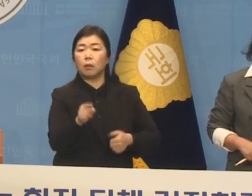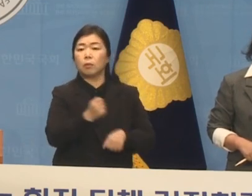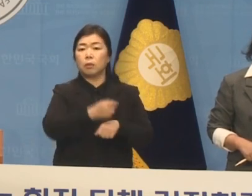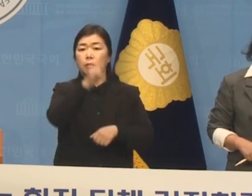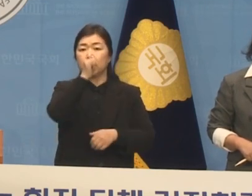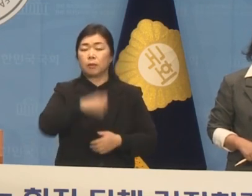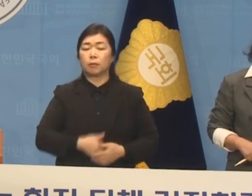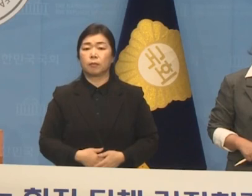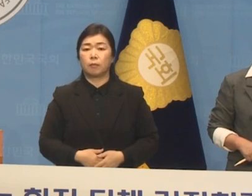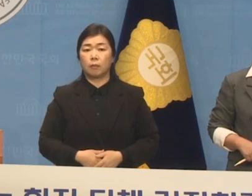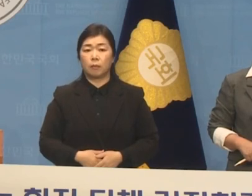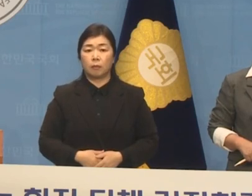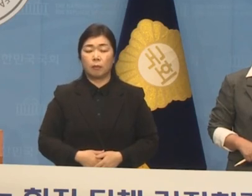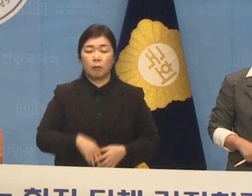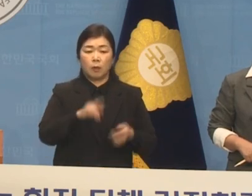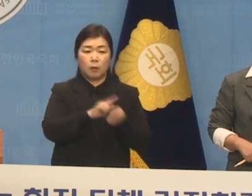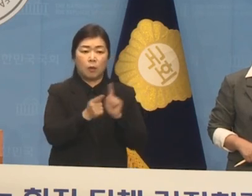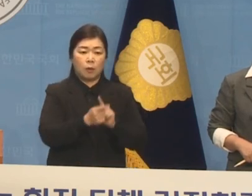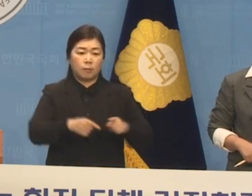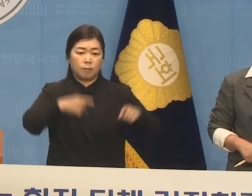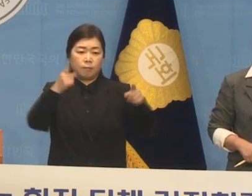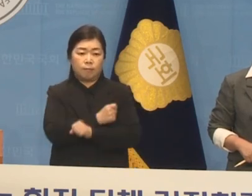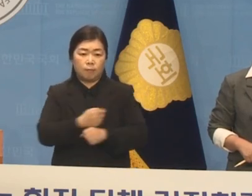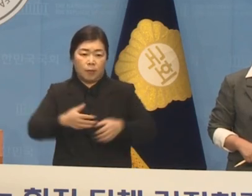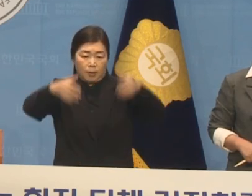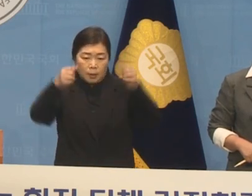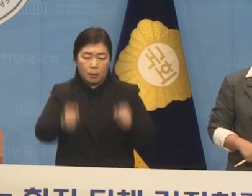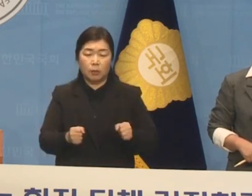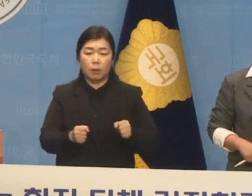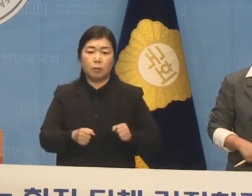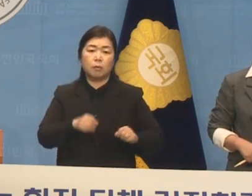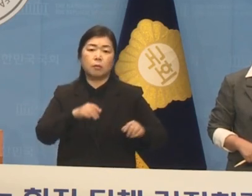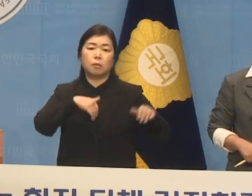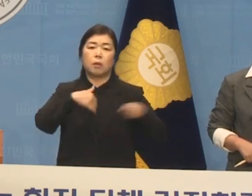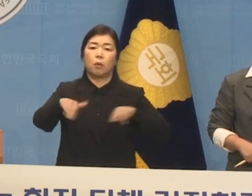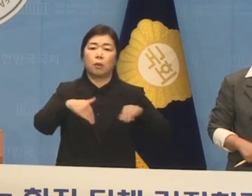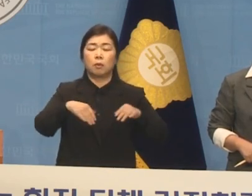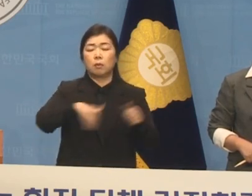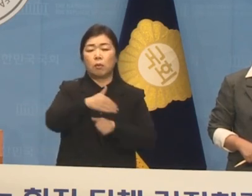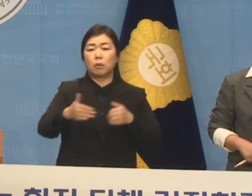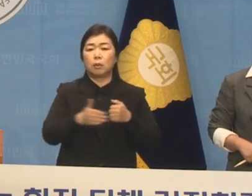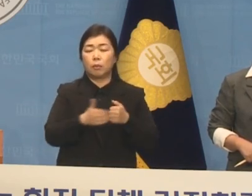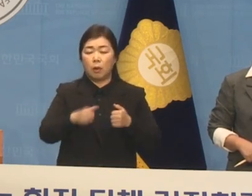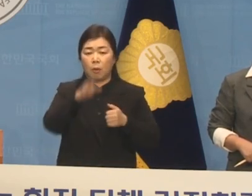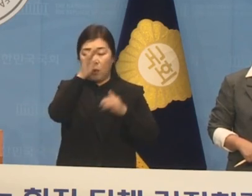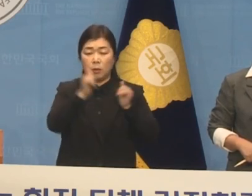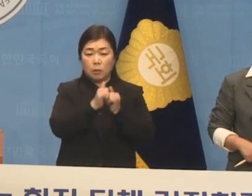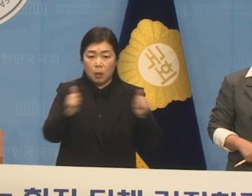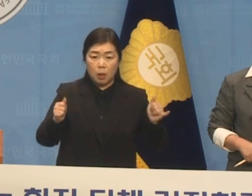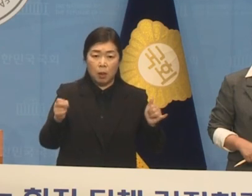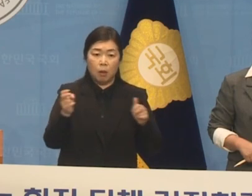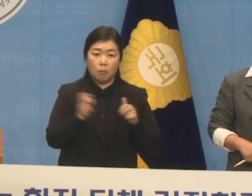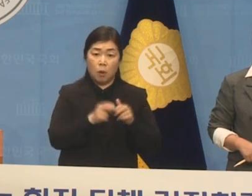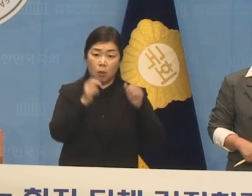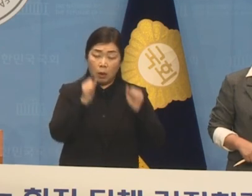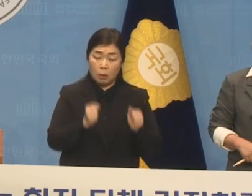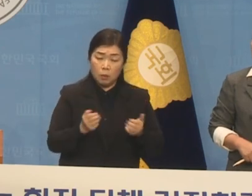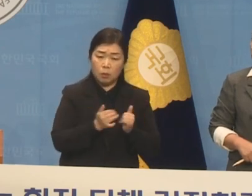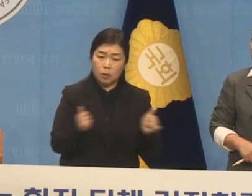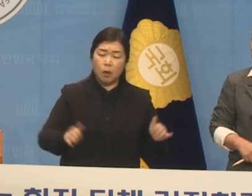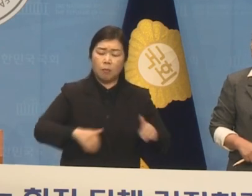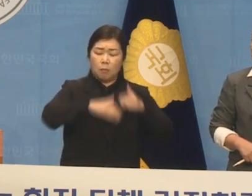정부와 의료계의 강대강 대치 상황으로 환자들과 병원에 남아있는 노동자 모두 극심한